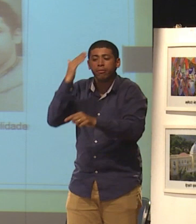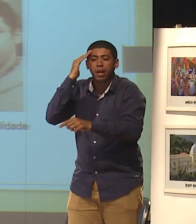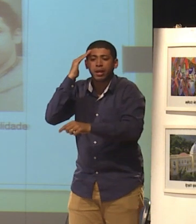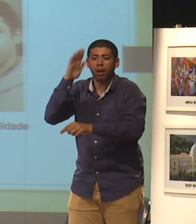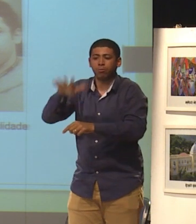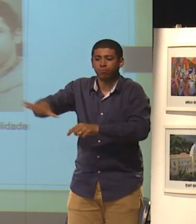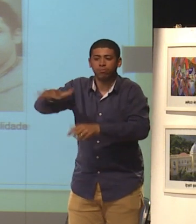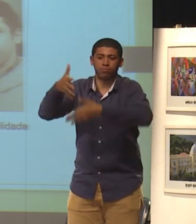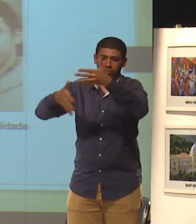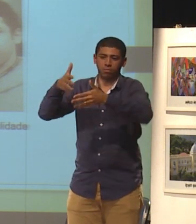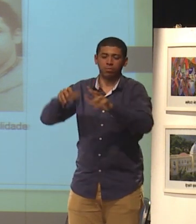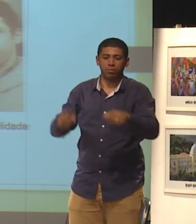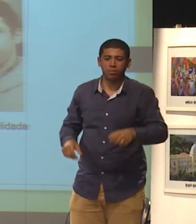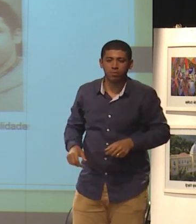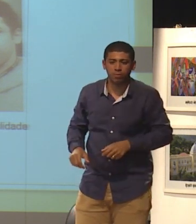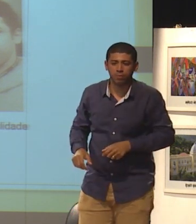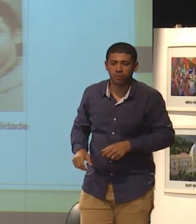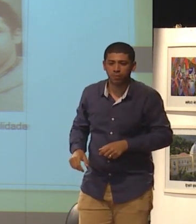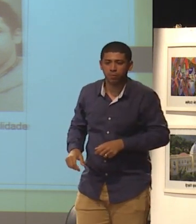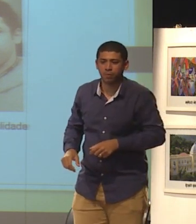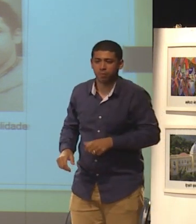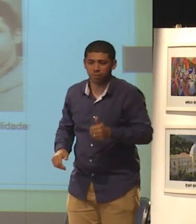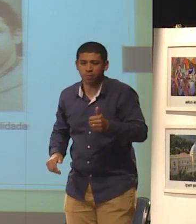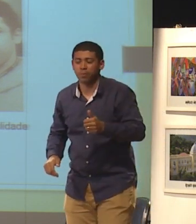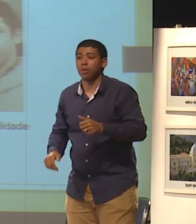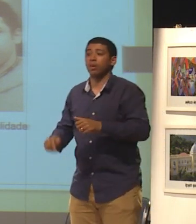sinais. É para entender a língua de sinais.